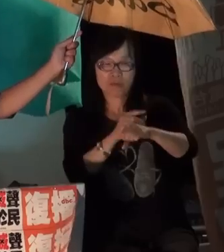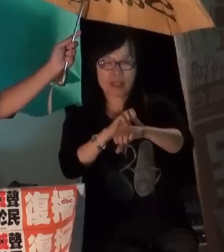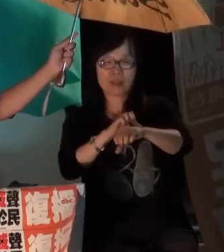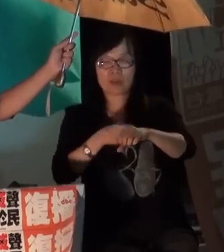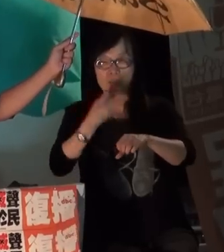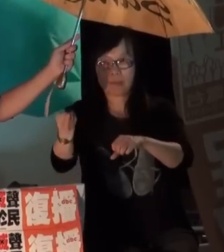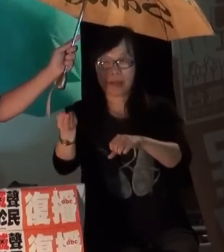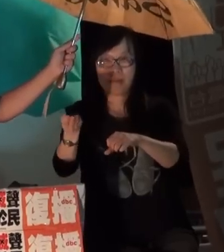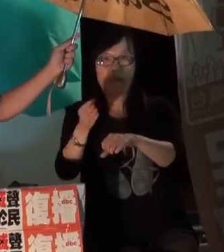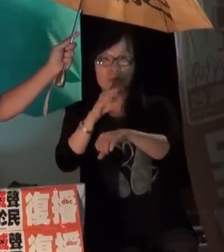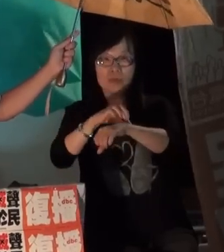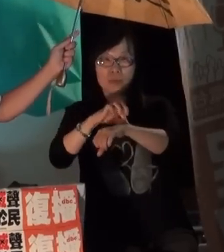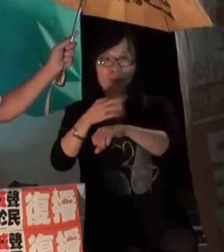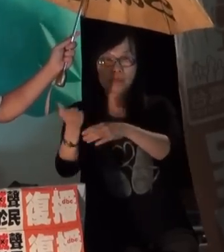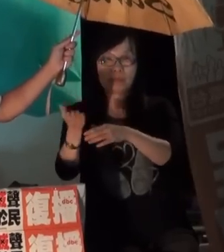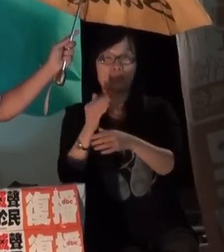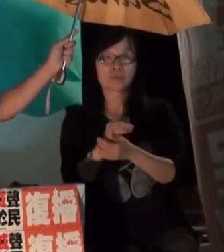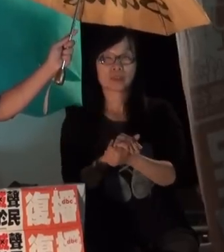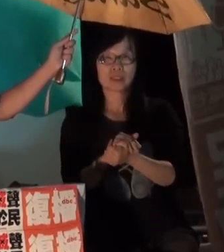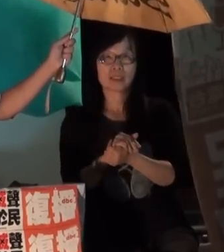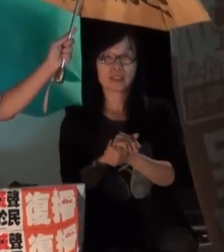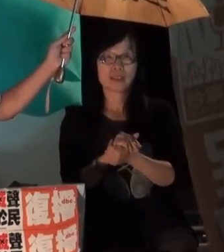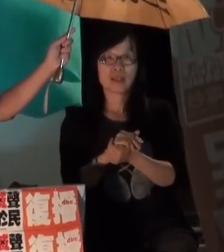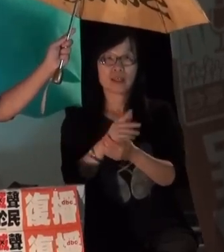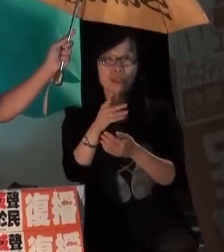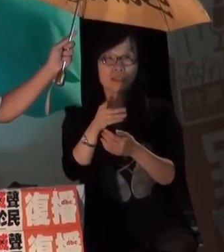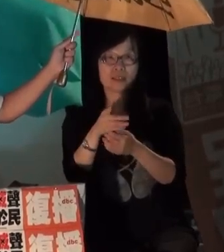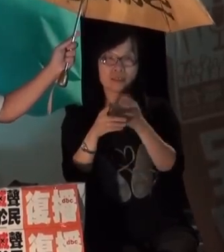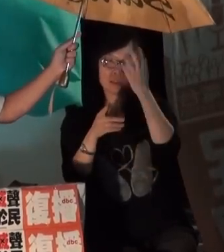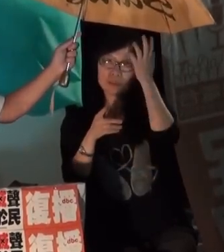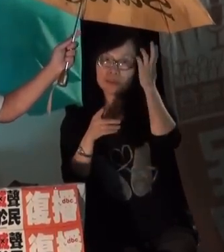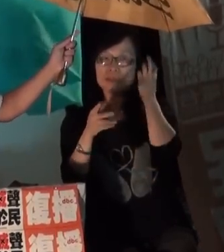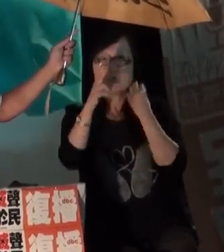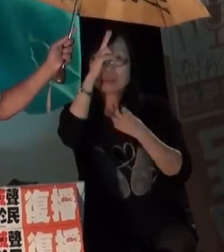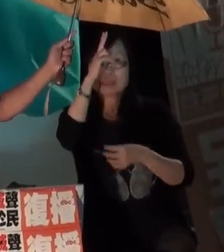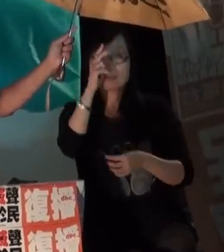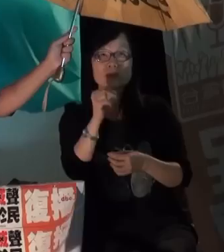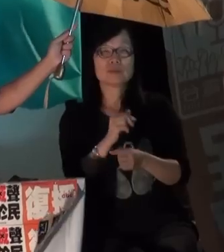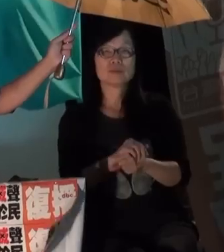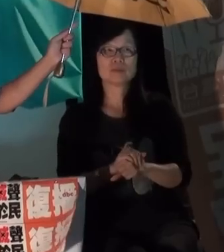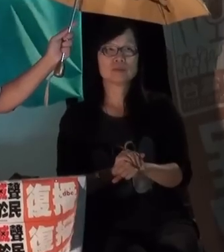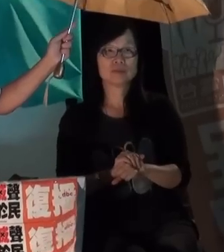肉你咁樣樣。嗱，但係個問題就係話，你作為你政府身為一個